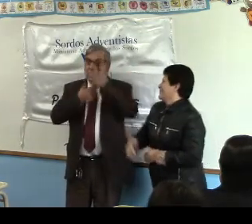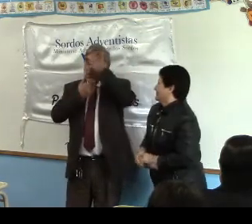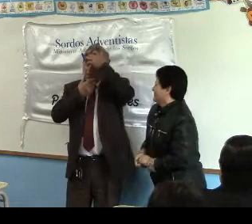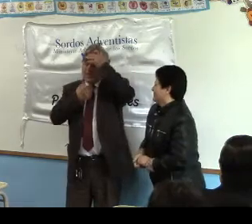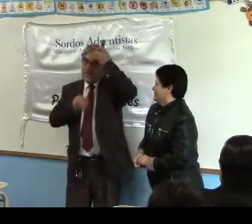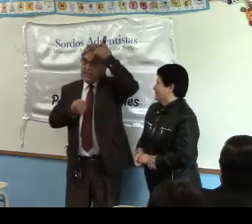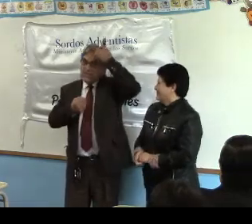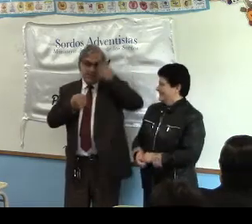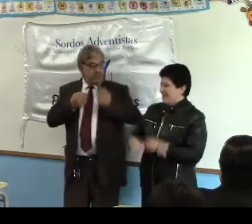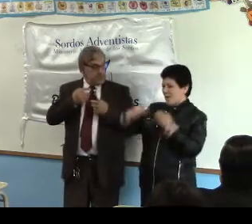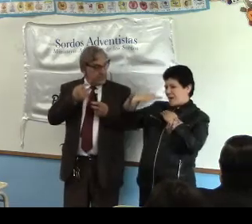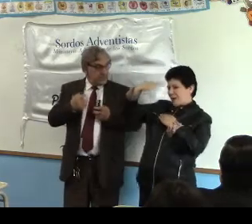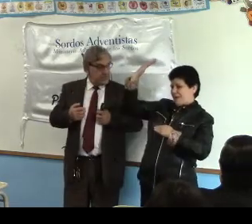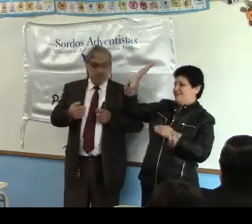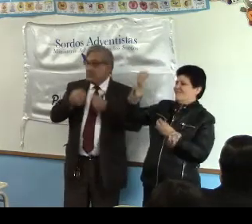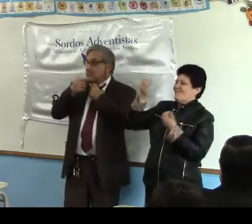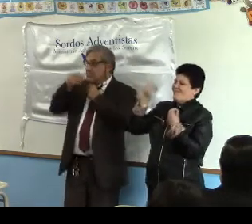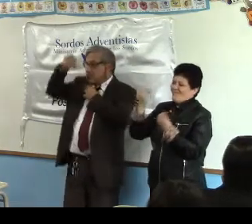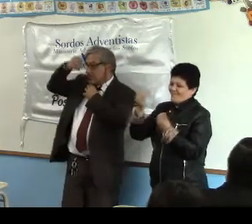¿O cara larga?